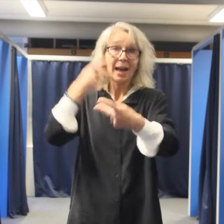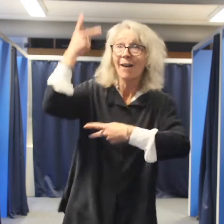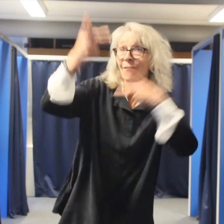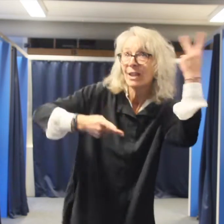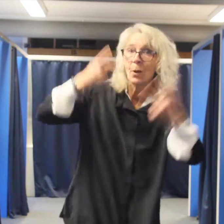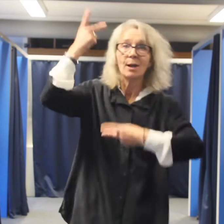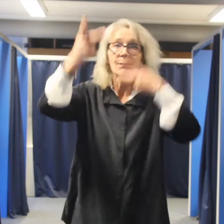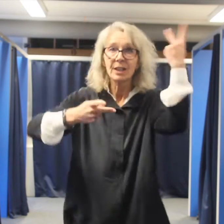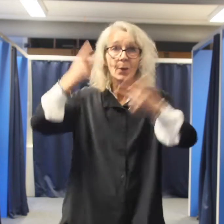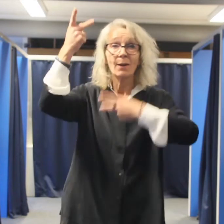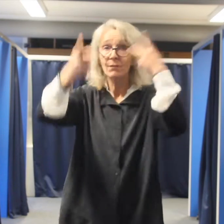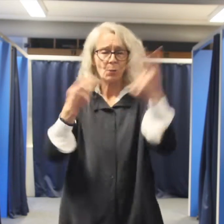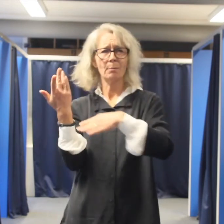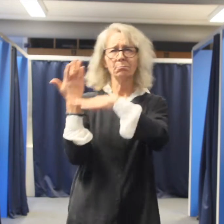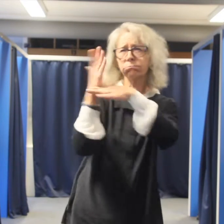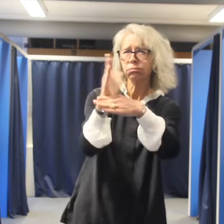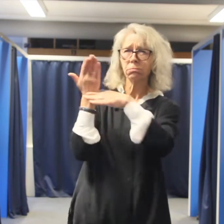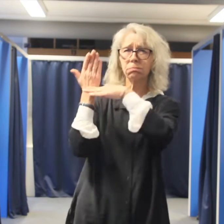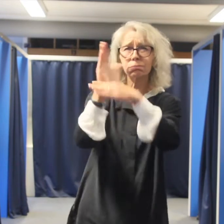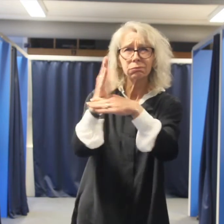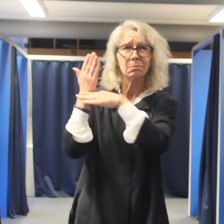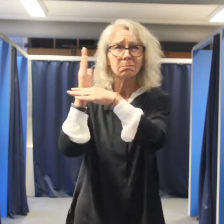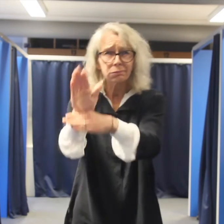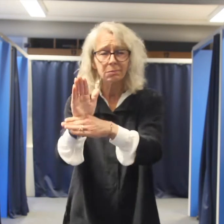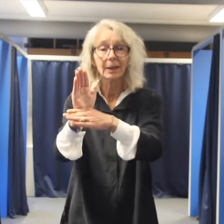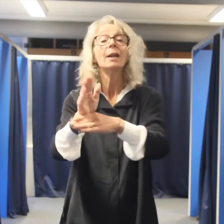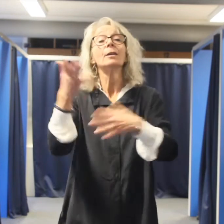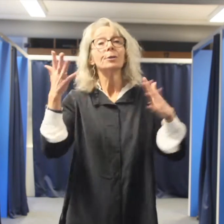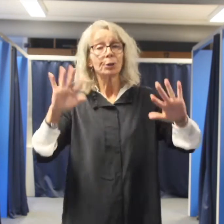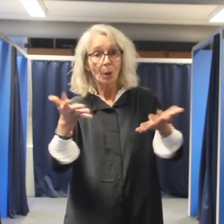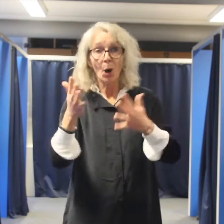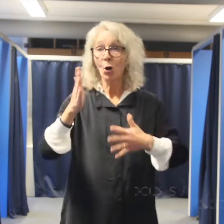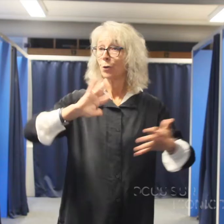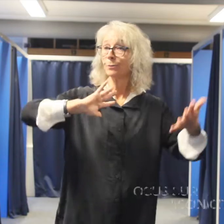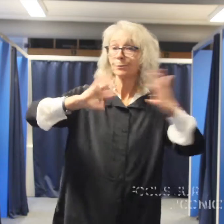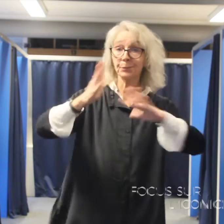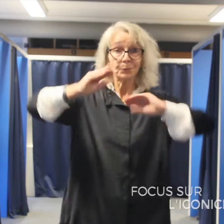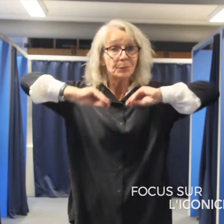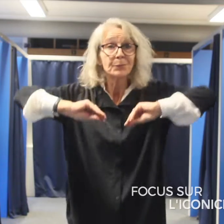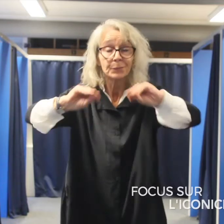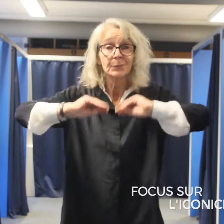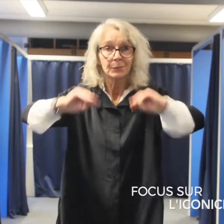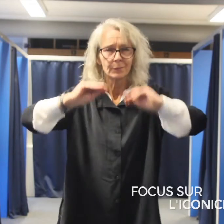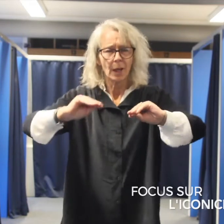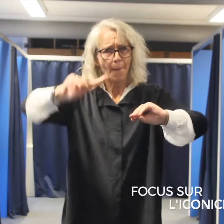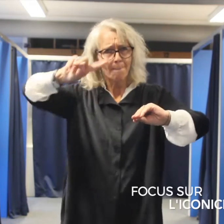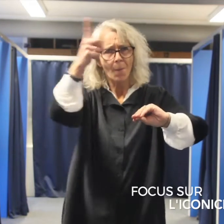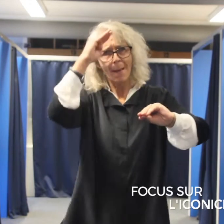les cours. Il faut savoir que l'apprentissage de la langue va mettre un focus sur l'iconicité en